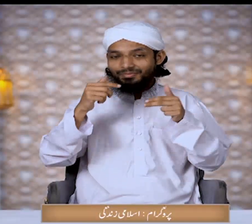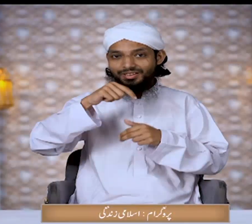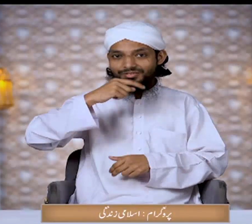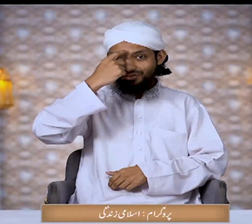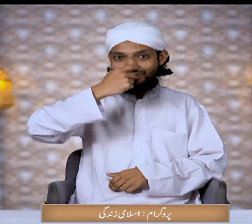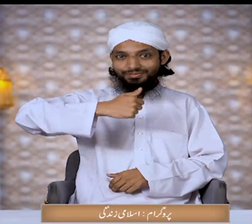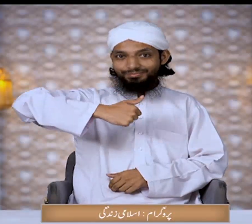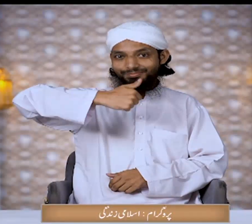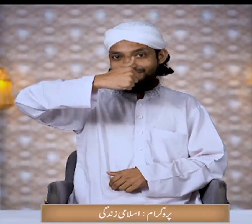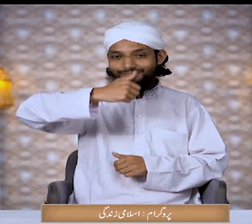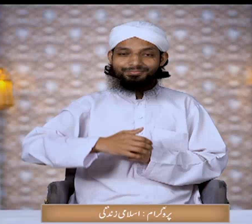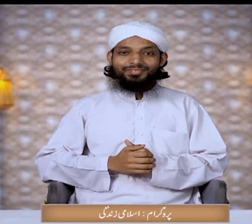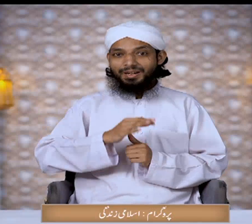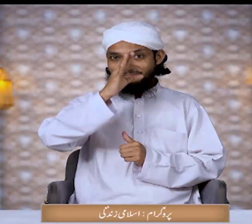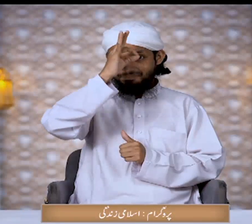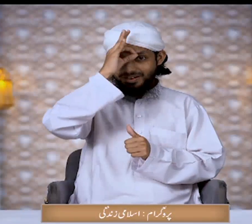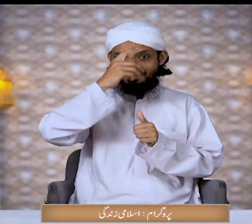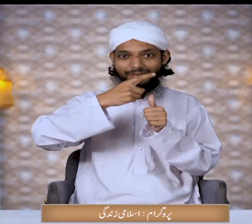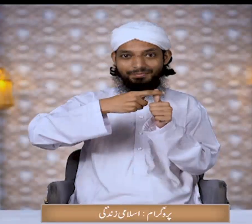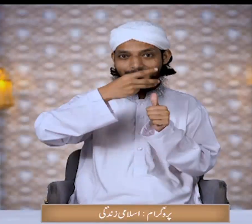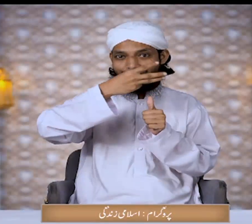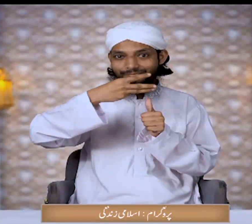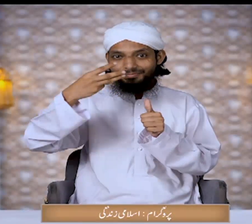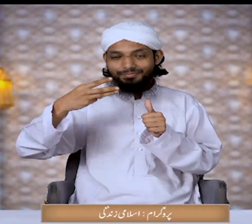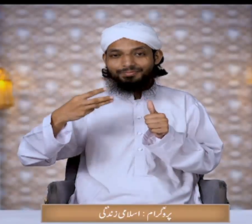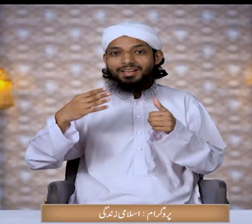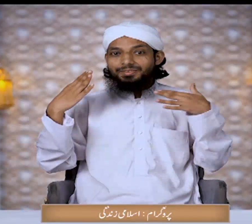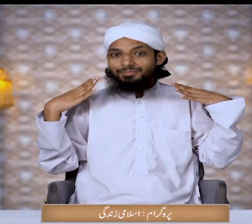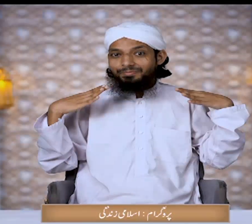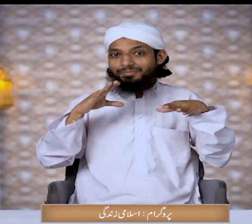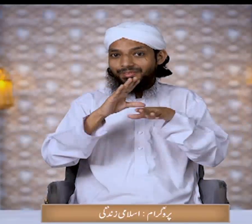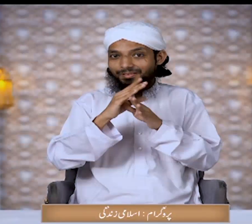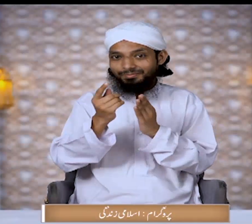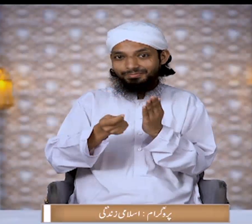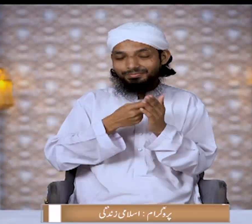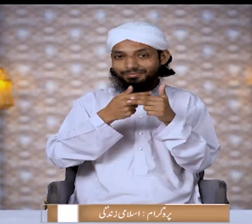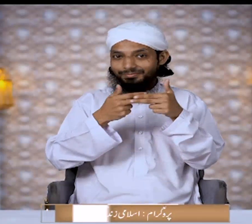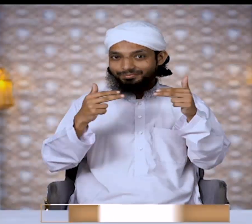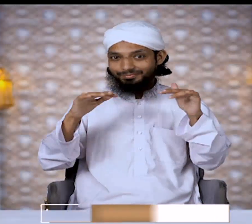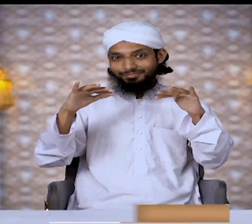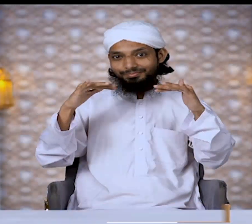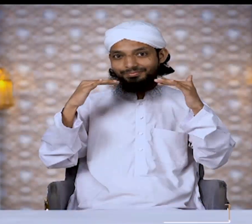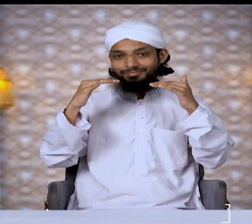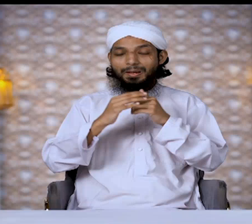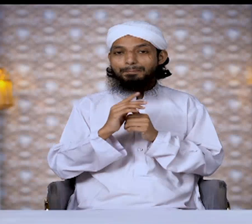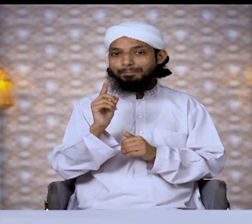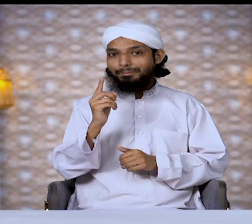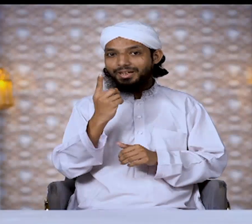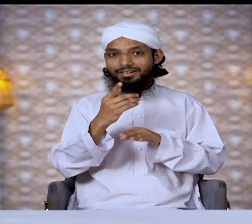سامنے انشاءاللہ الکریم اعلیٰ حضرت رحمت اللہ علیہ کی علمی خدمات کے متعلق بیان کریں گے۔ آئیے سب سے پہلے